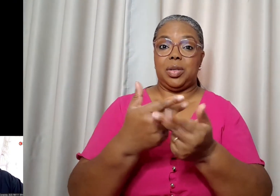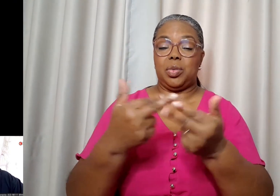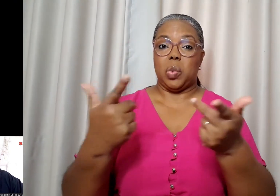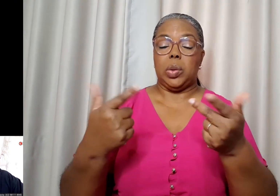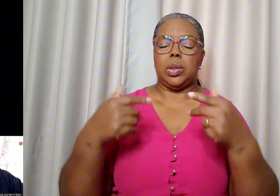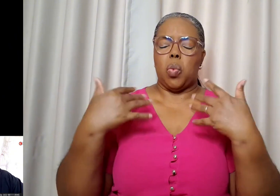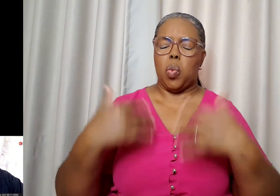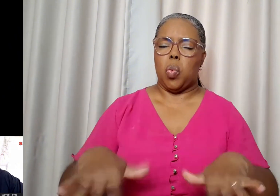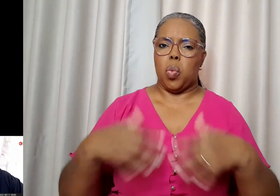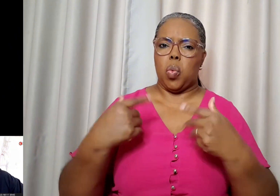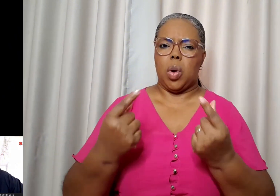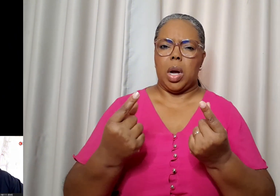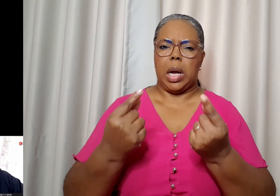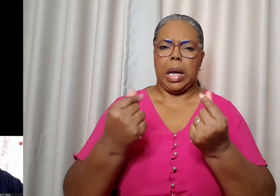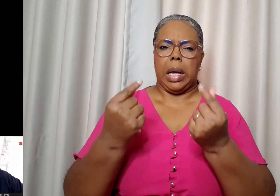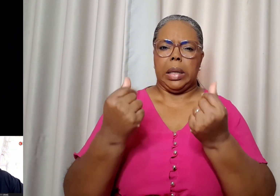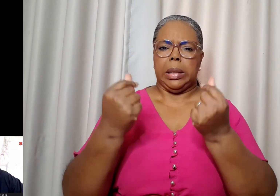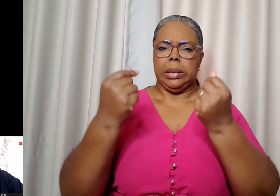em Israel é madeira.